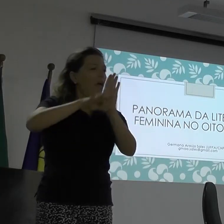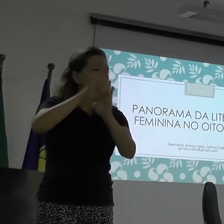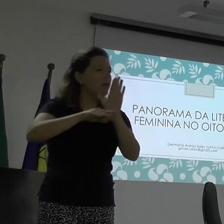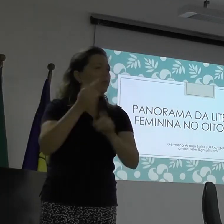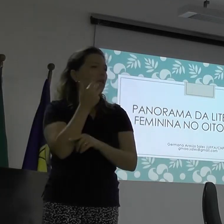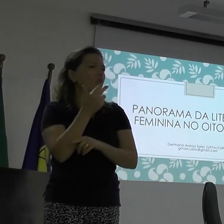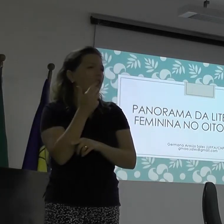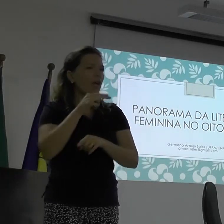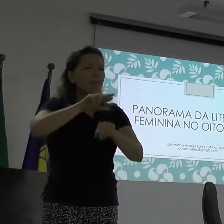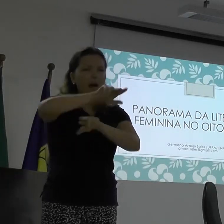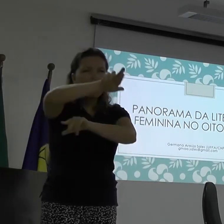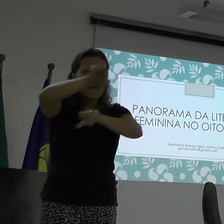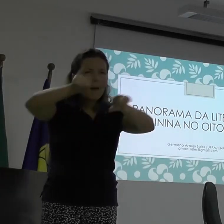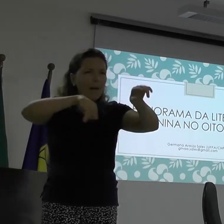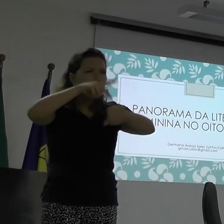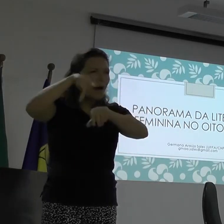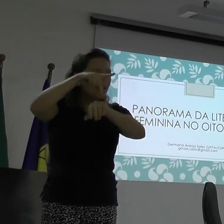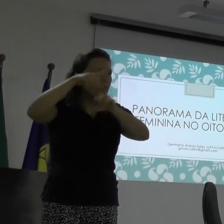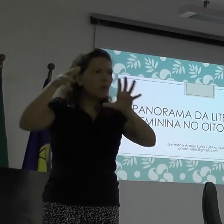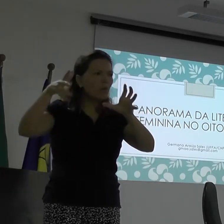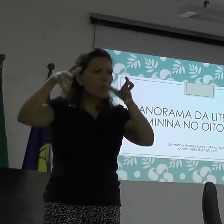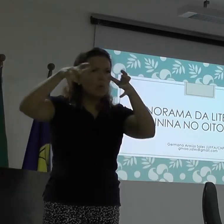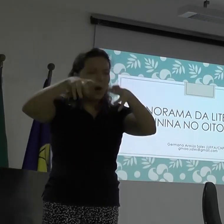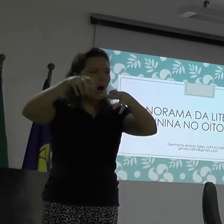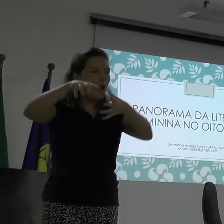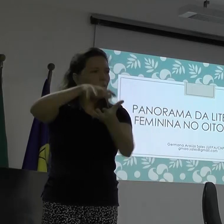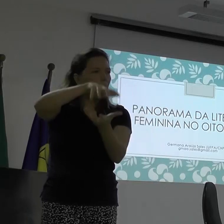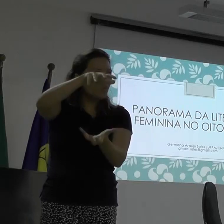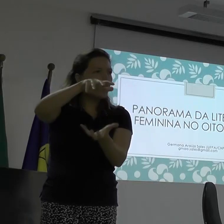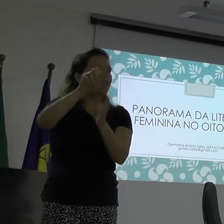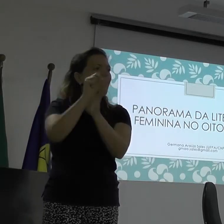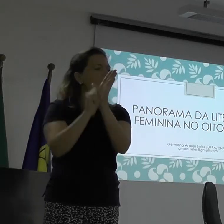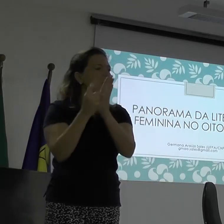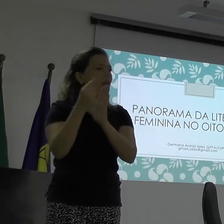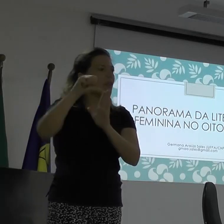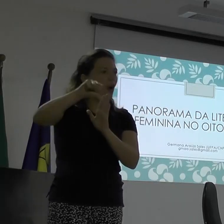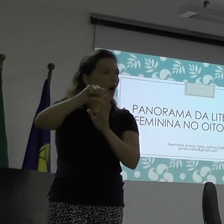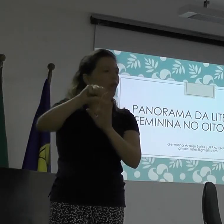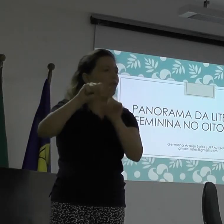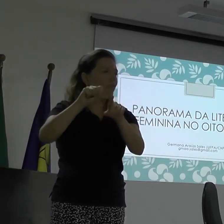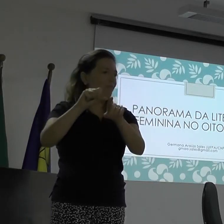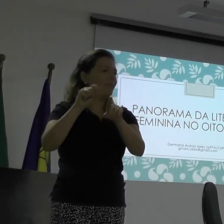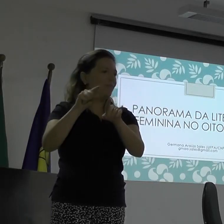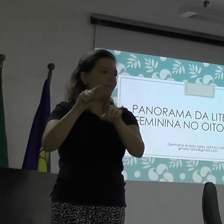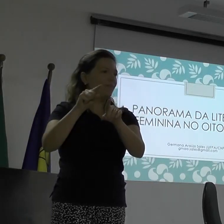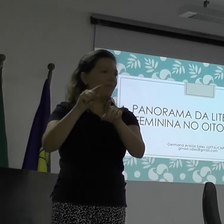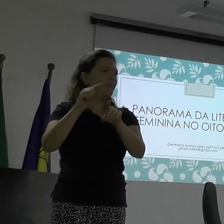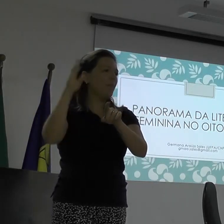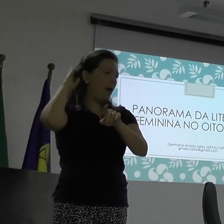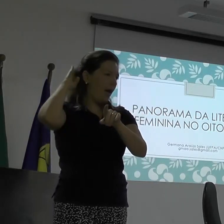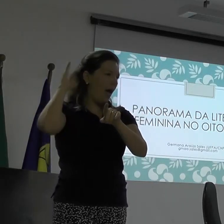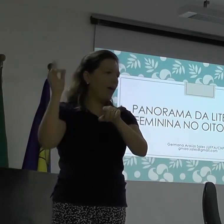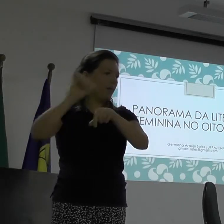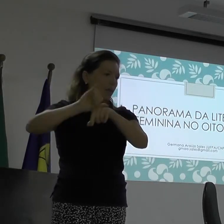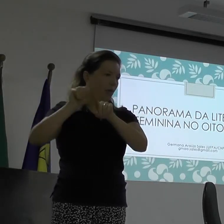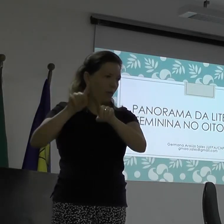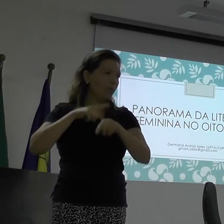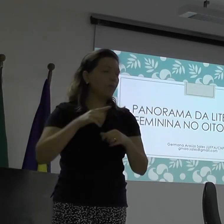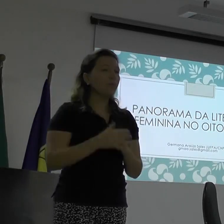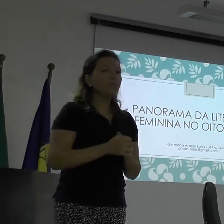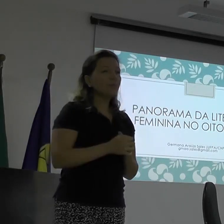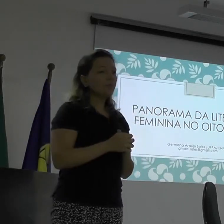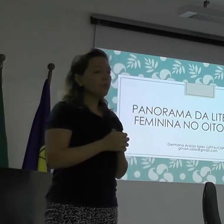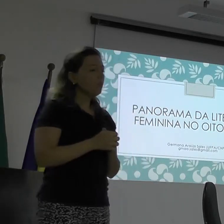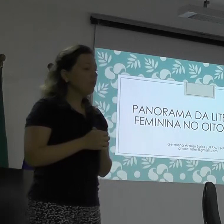de diferentes países no século XIX em Belém. A escolha de falar aqui